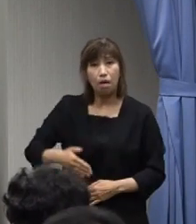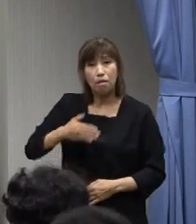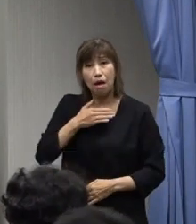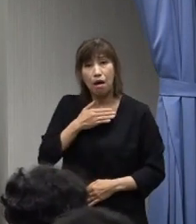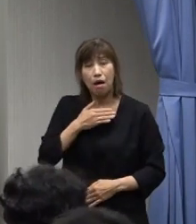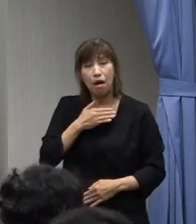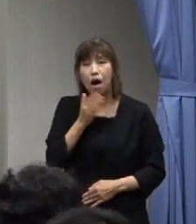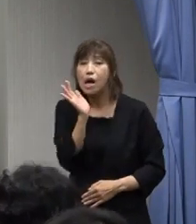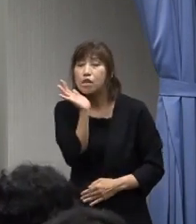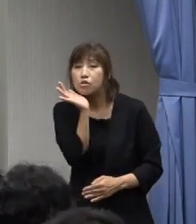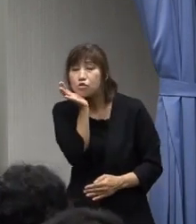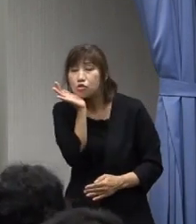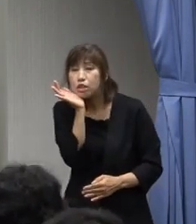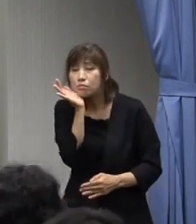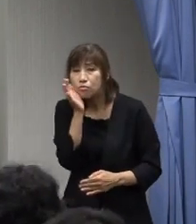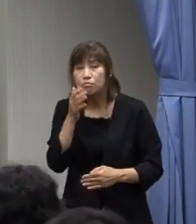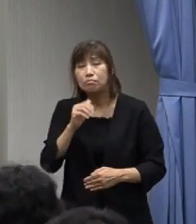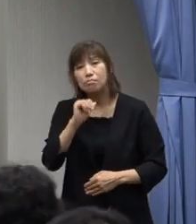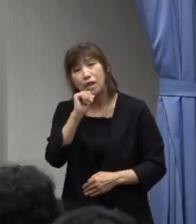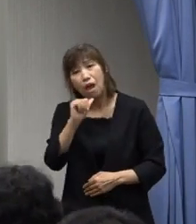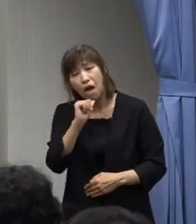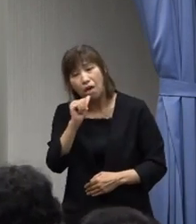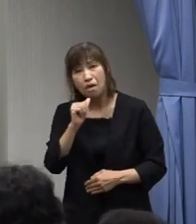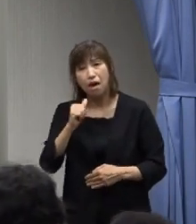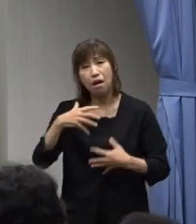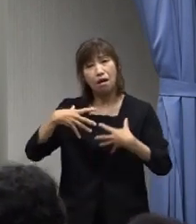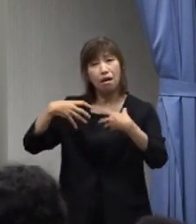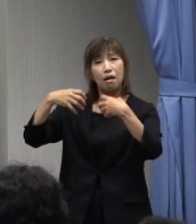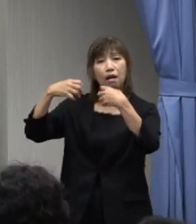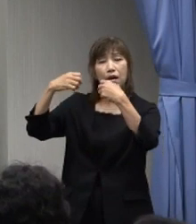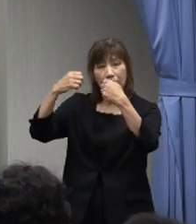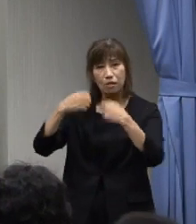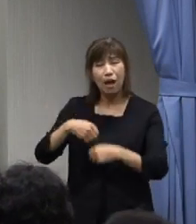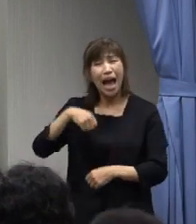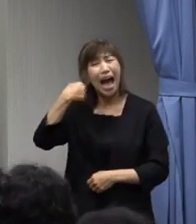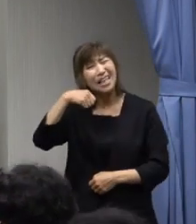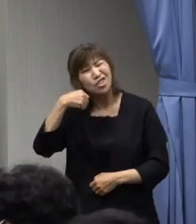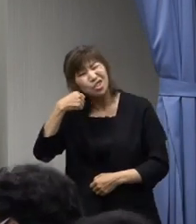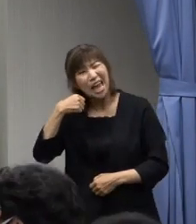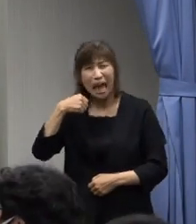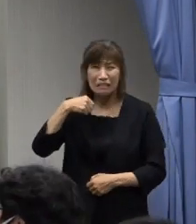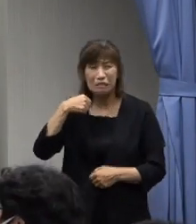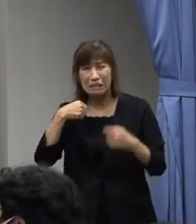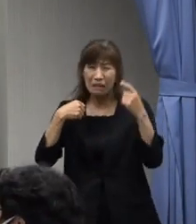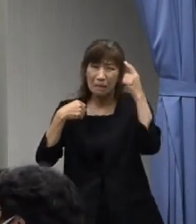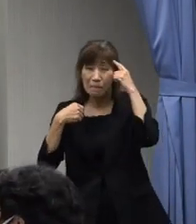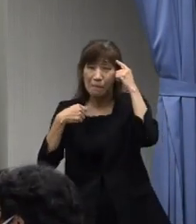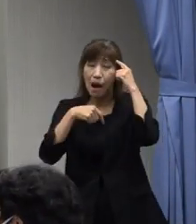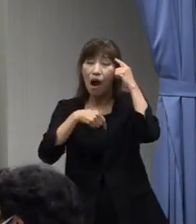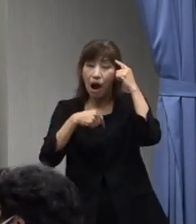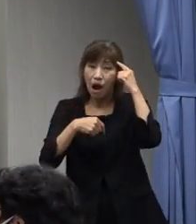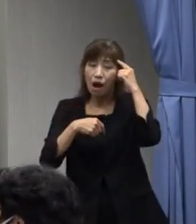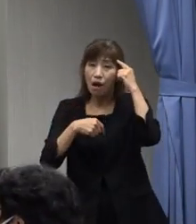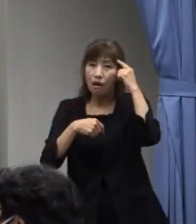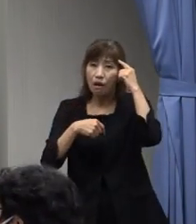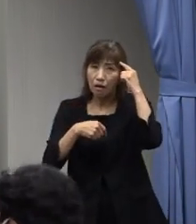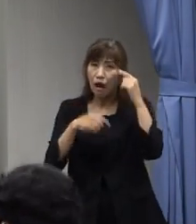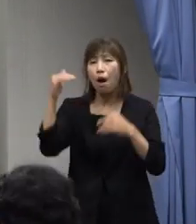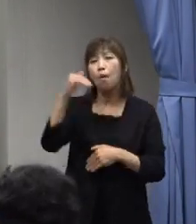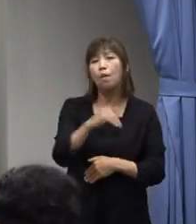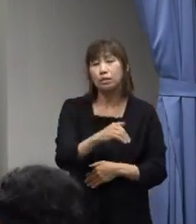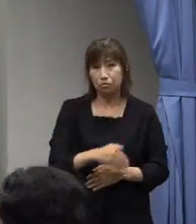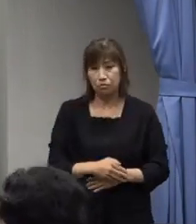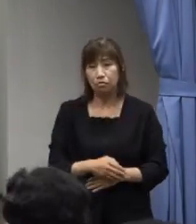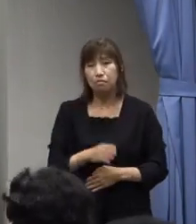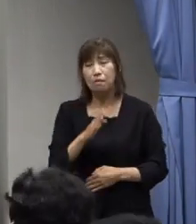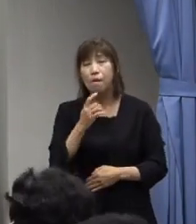分が不足しがちになると、そして暑さに対する感覚機能が低下しますので、自分の中であまり暑いと思ってなくても、実は